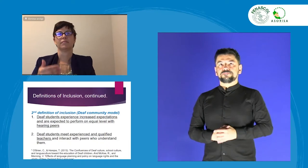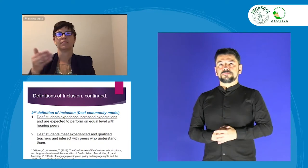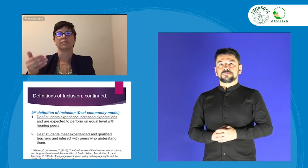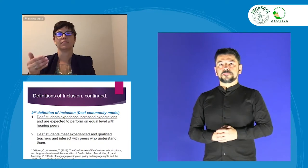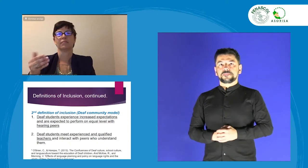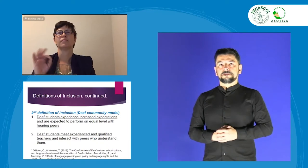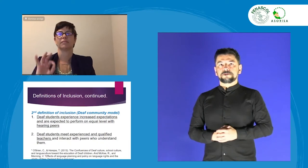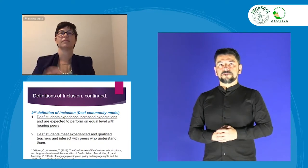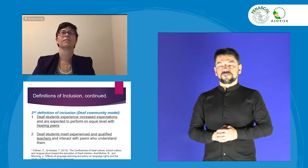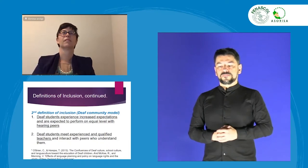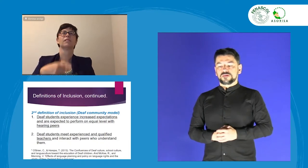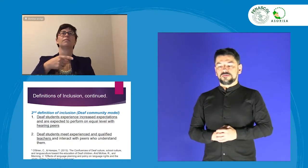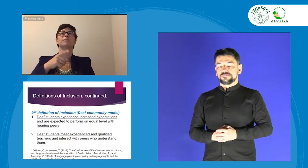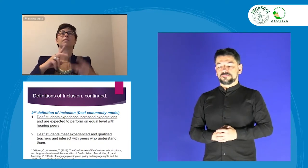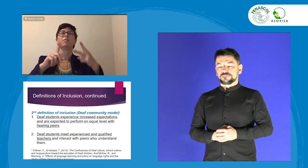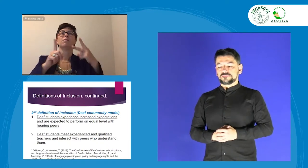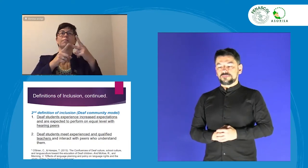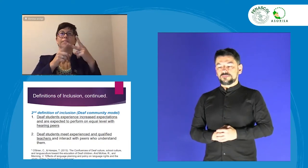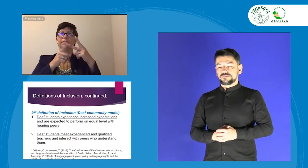Siguiente, por favor. Bien.